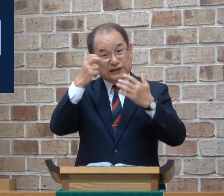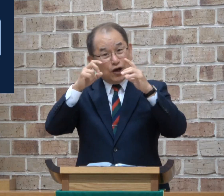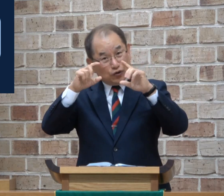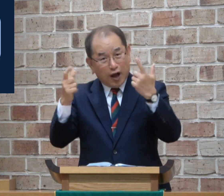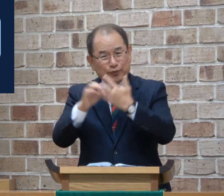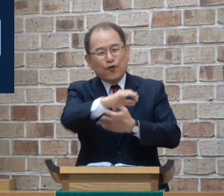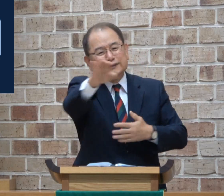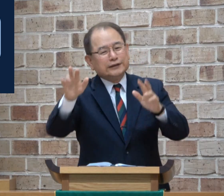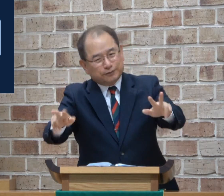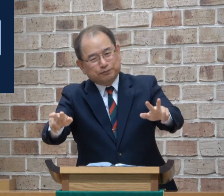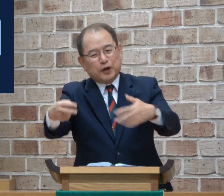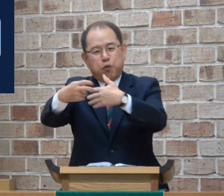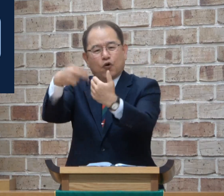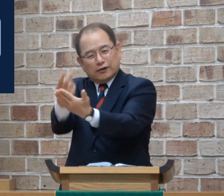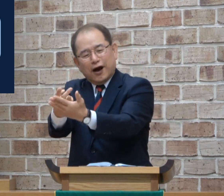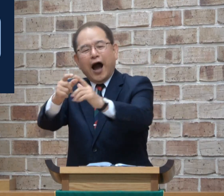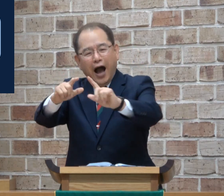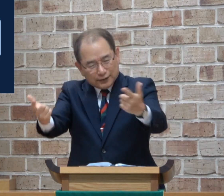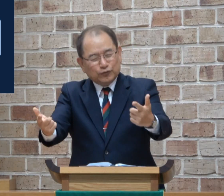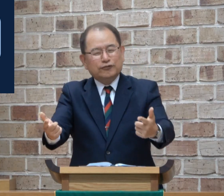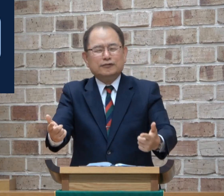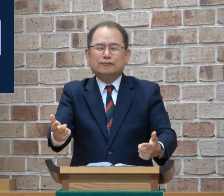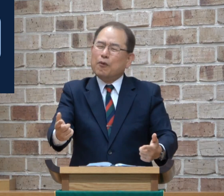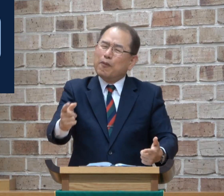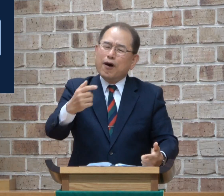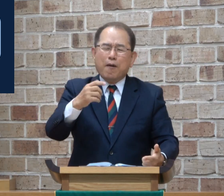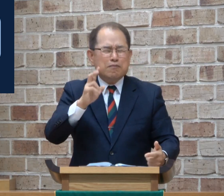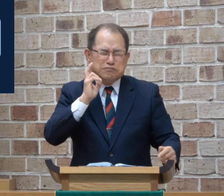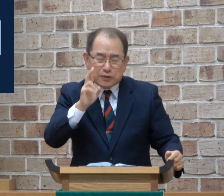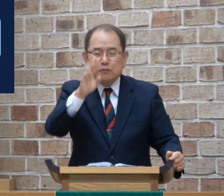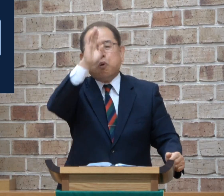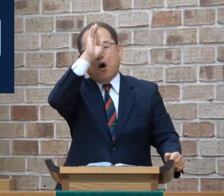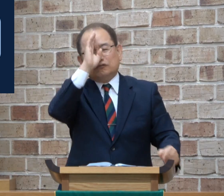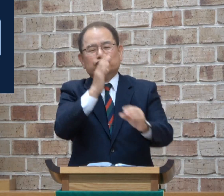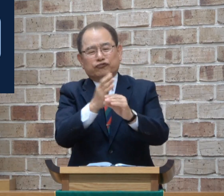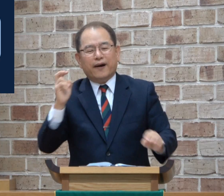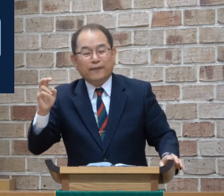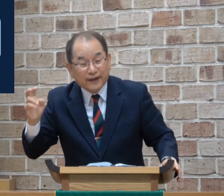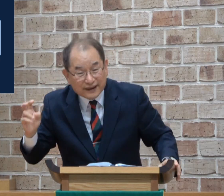지켜주시지 않는다면 우리가 어떤 상황에 놓일지 모릅니다.